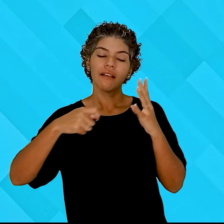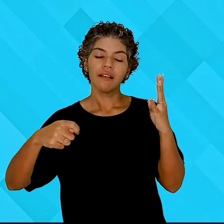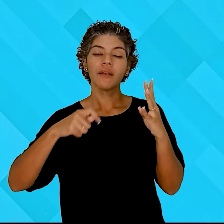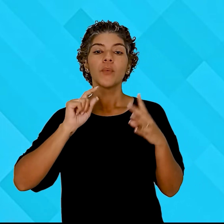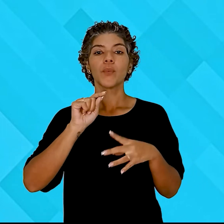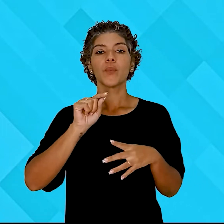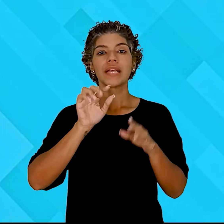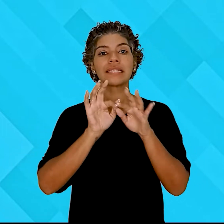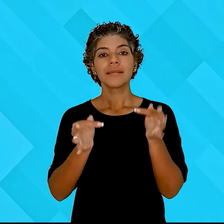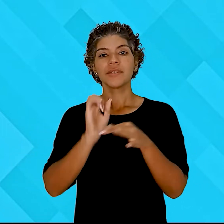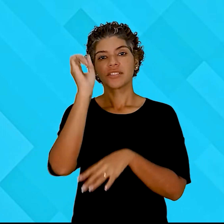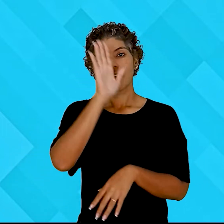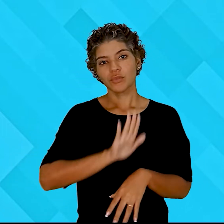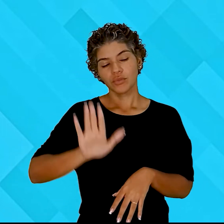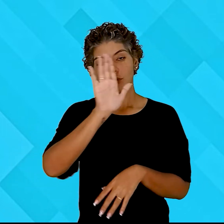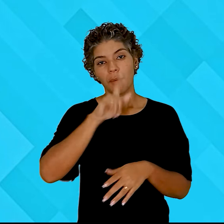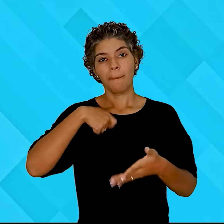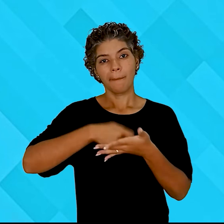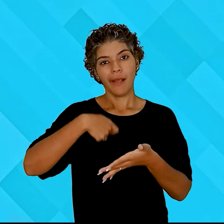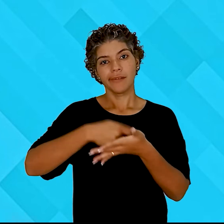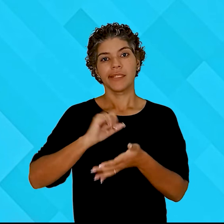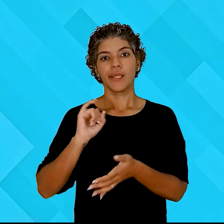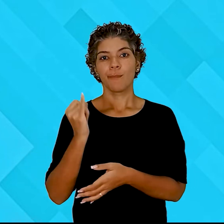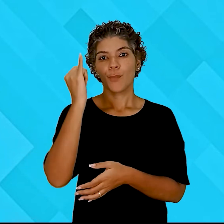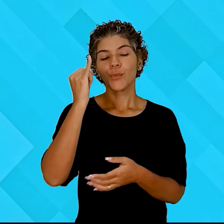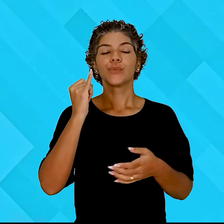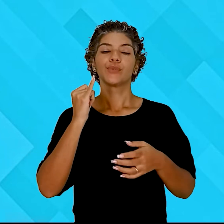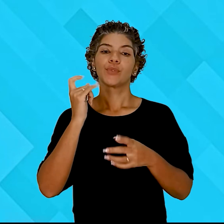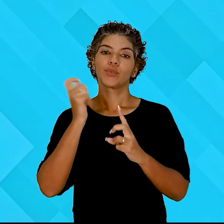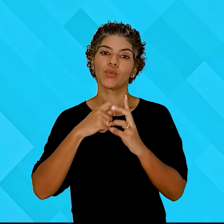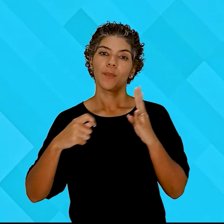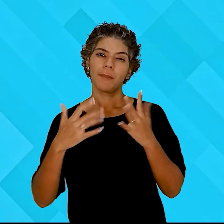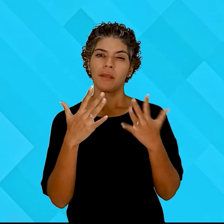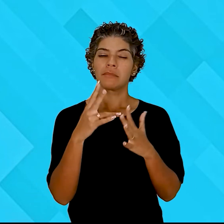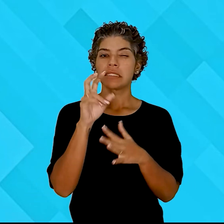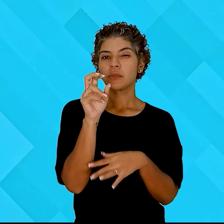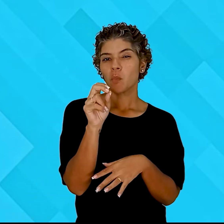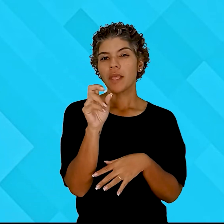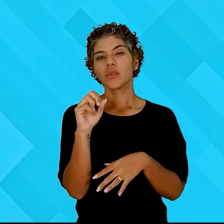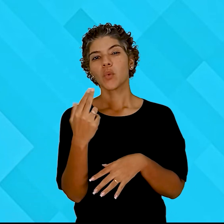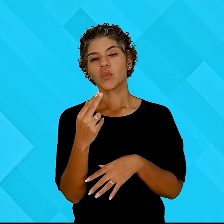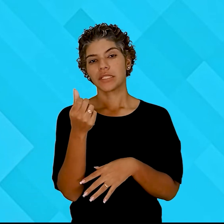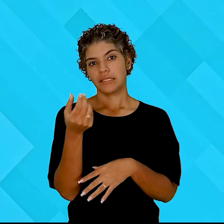determinados impostos fixos por mês, que giram em torno de R$ 50 a R$ 60. ali você está pagando